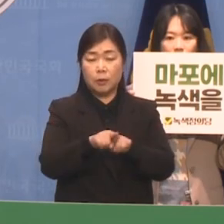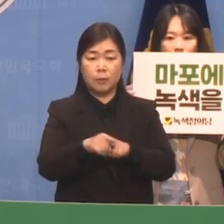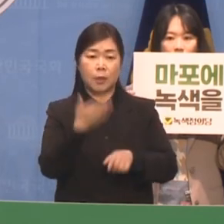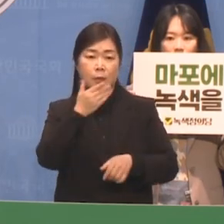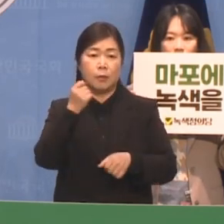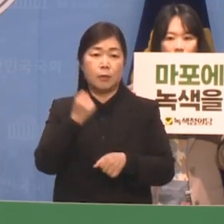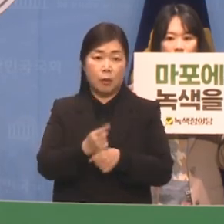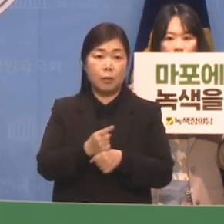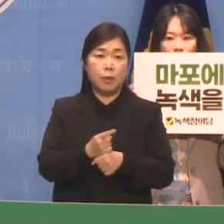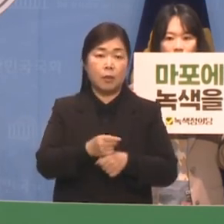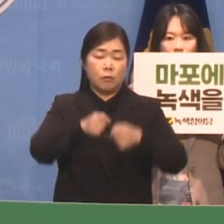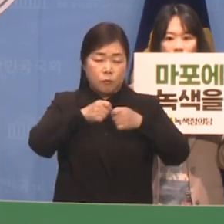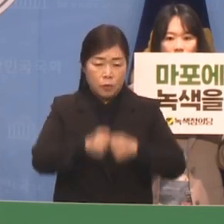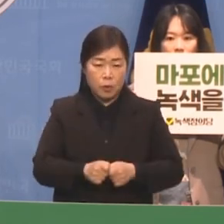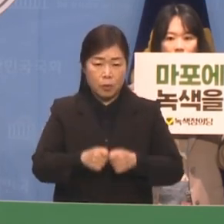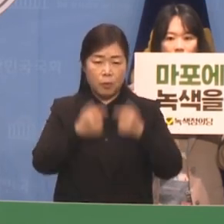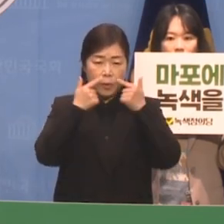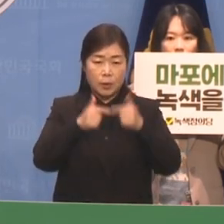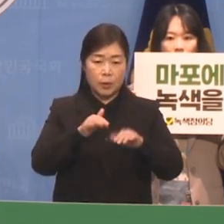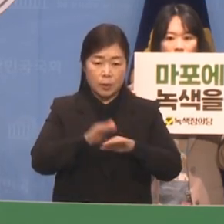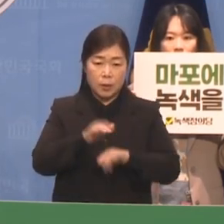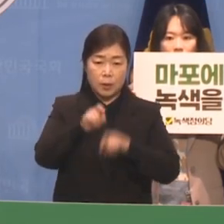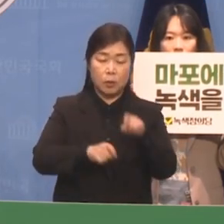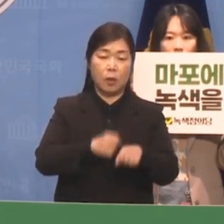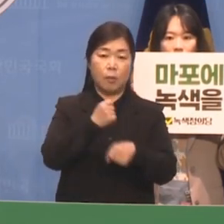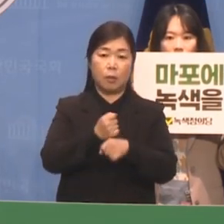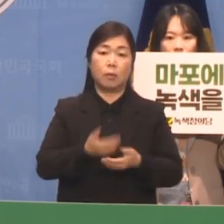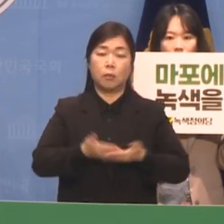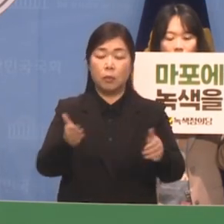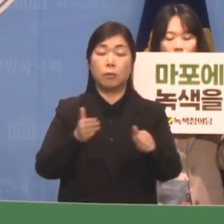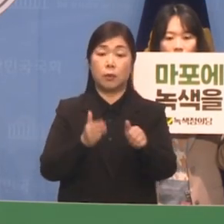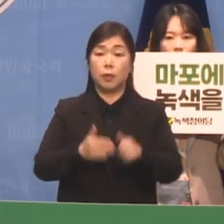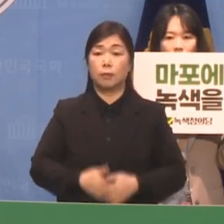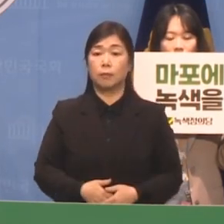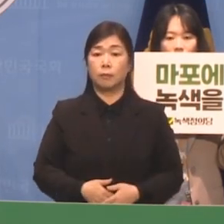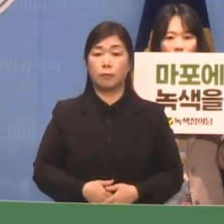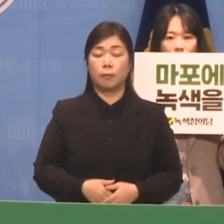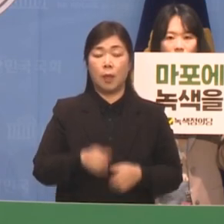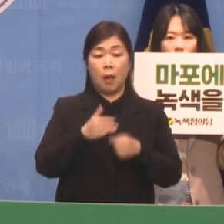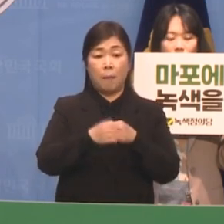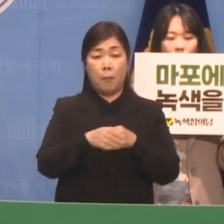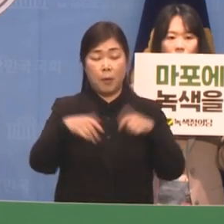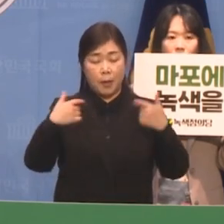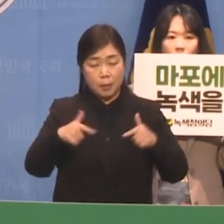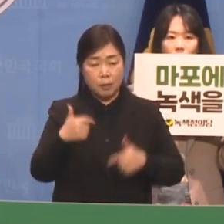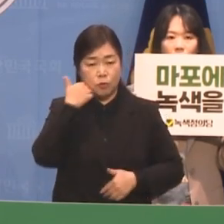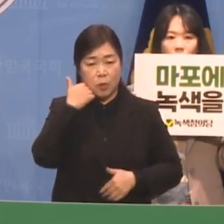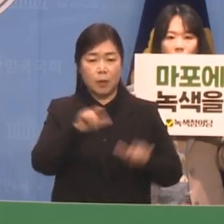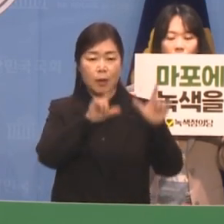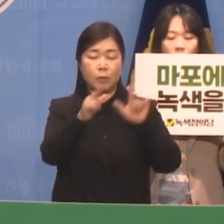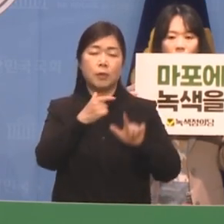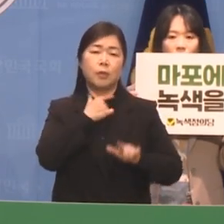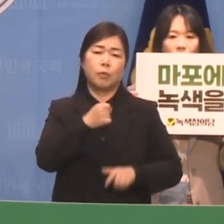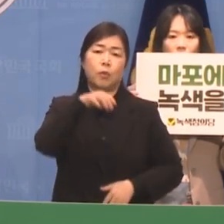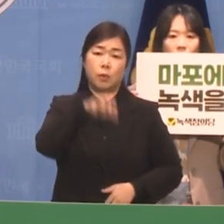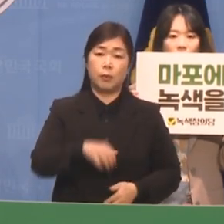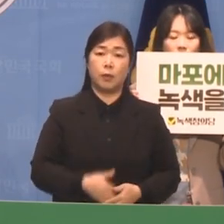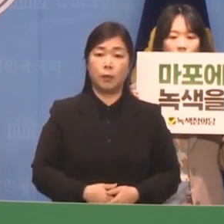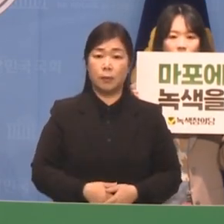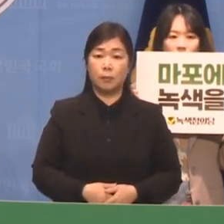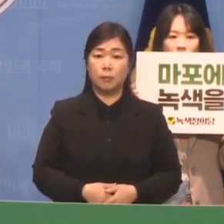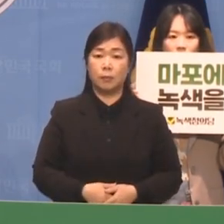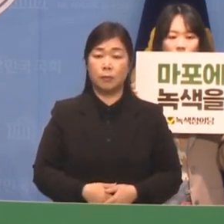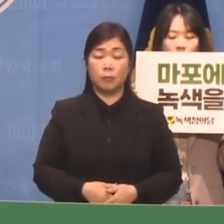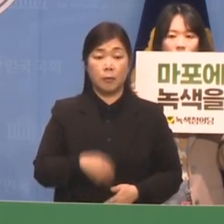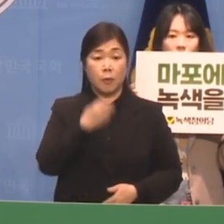구체적인 모습으로 만들어 나가겠습니다. 마포는 늘 누구나 살고 싶어하는 도시입니다. 회색 서울에서 찾기